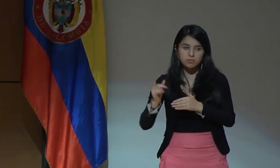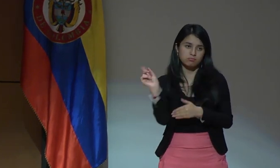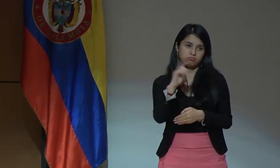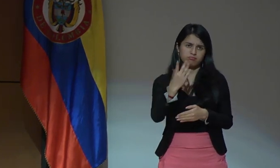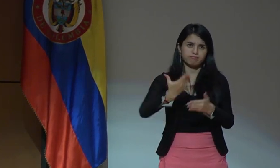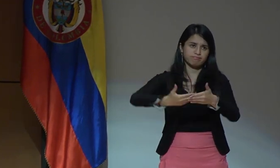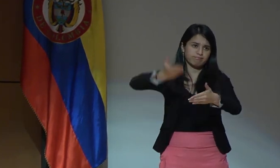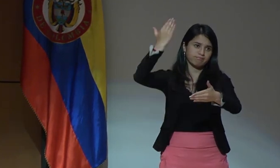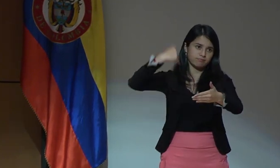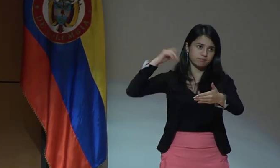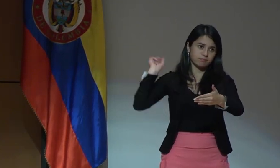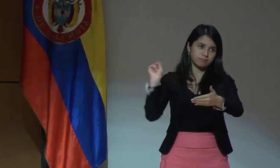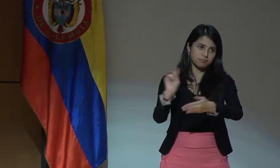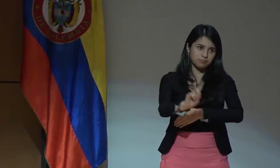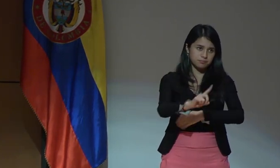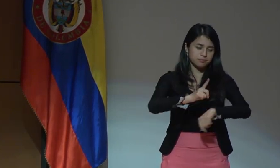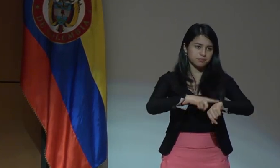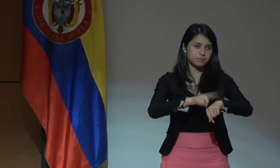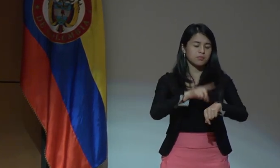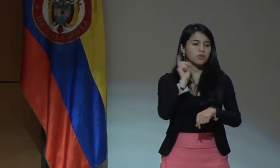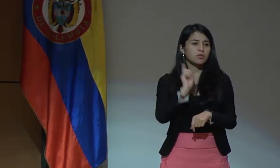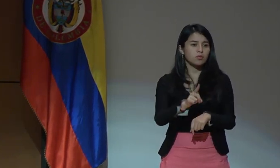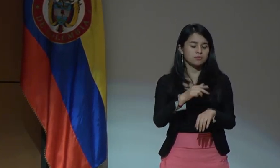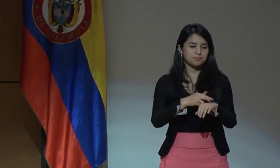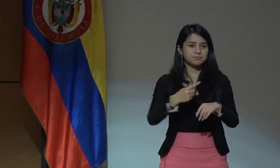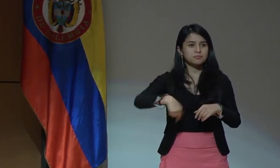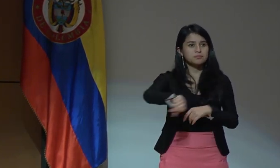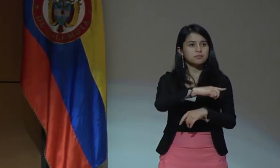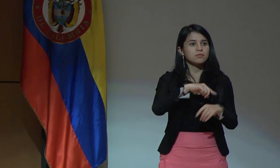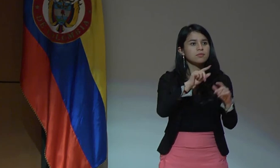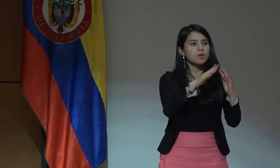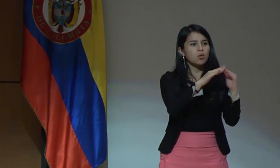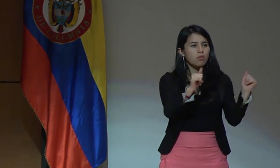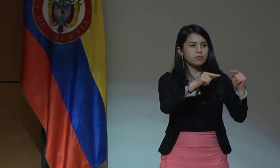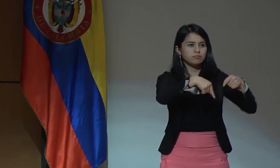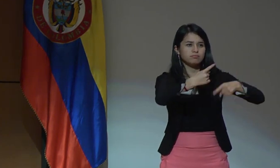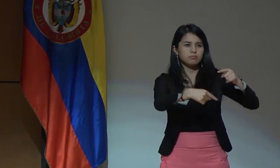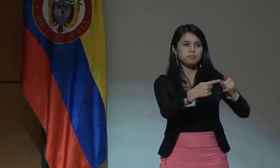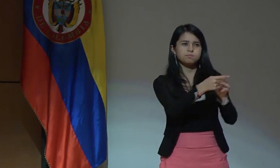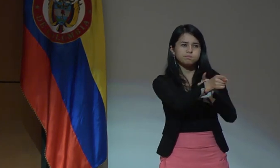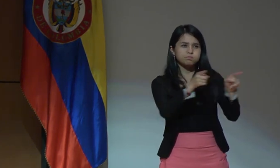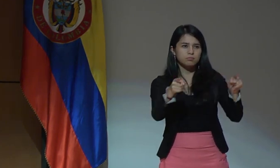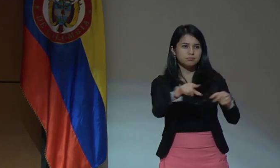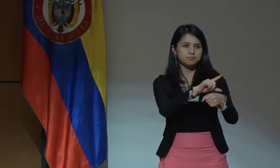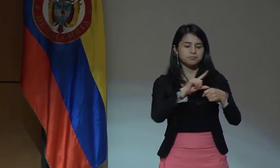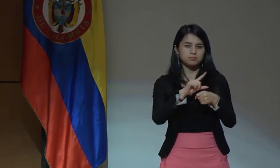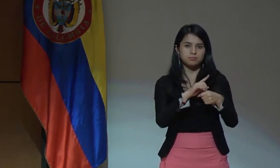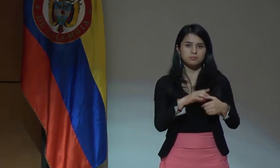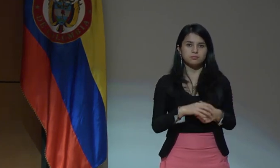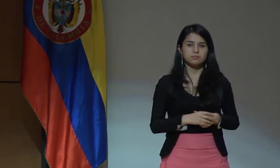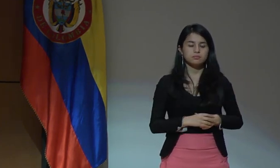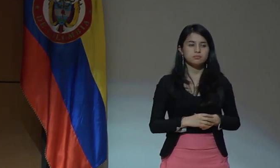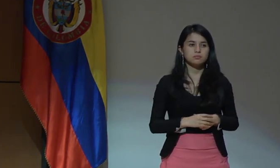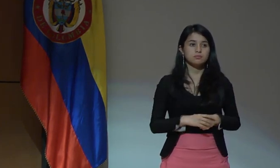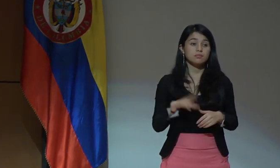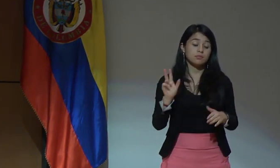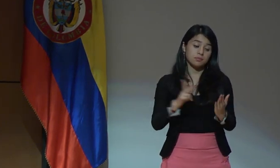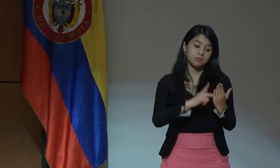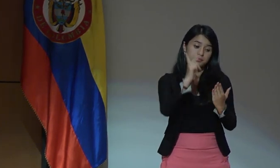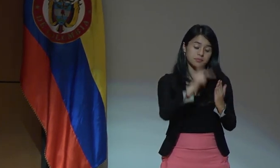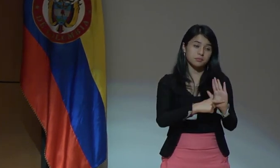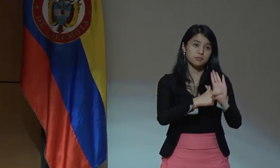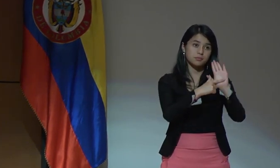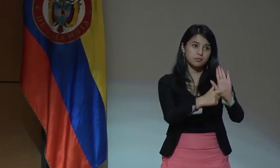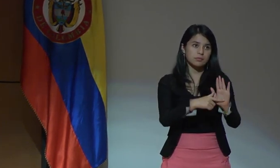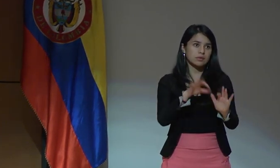tiempo. Llevan mucho tiempo con todo el sabor local de los conflictos locales. Todo este cuento que